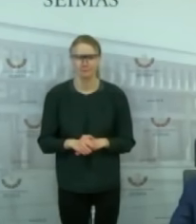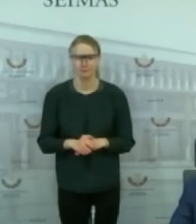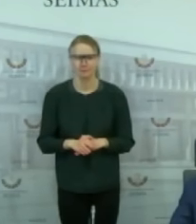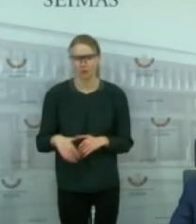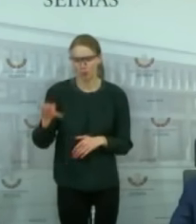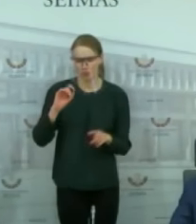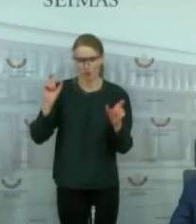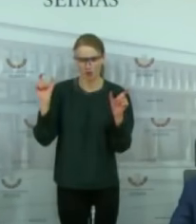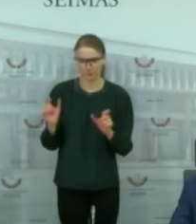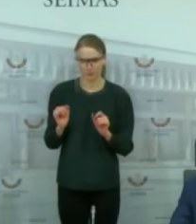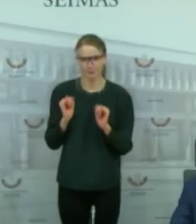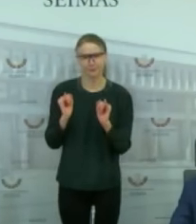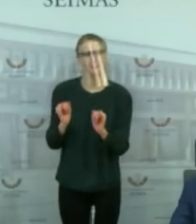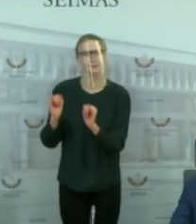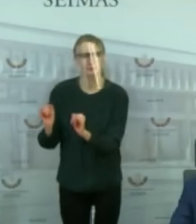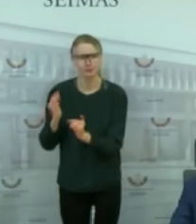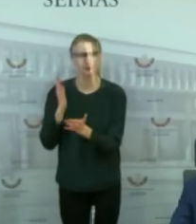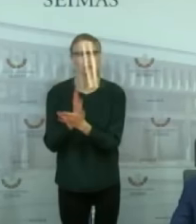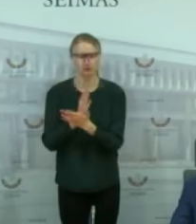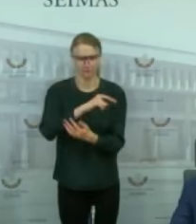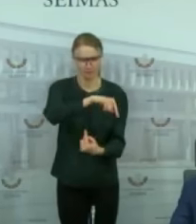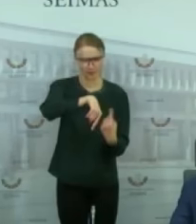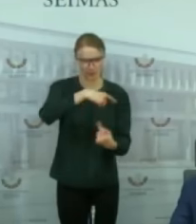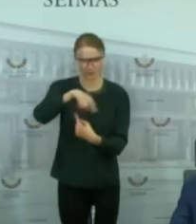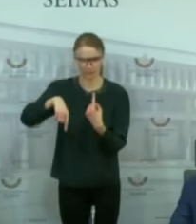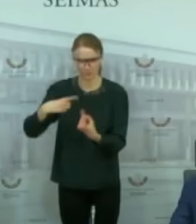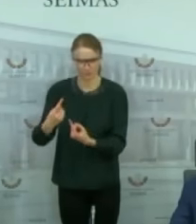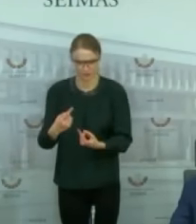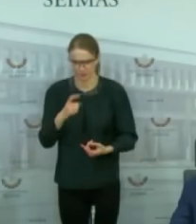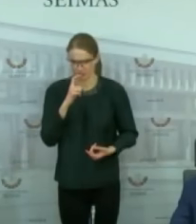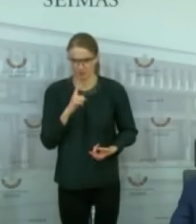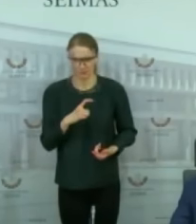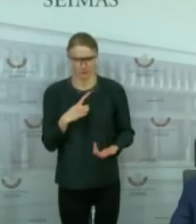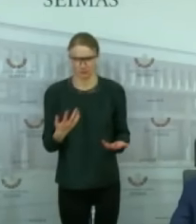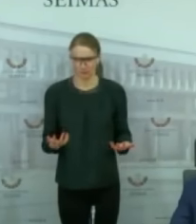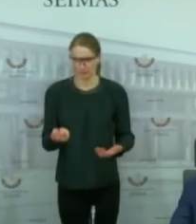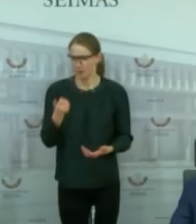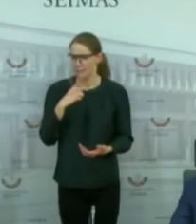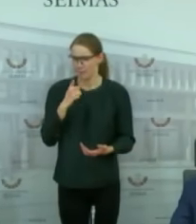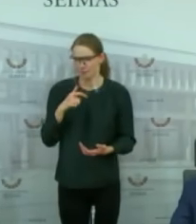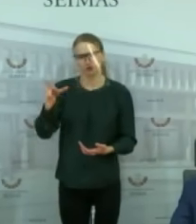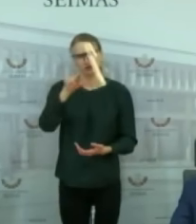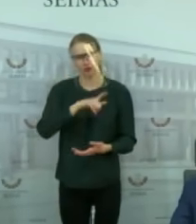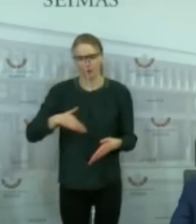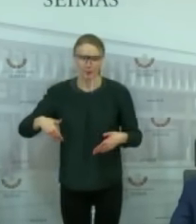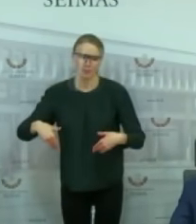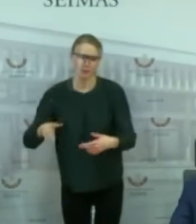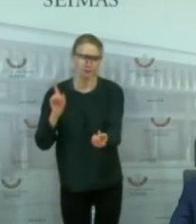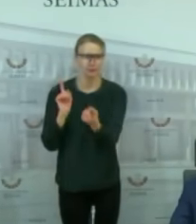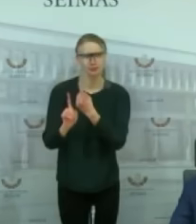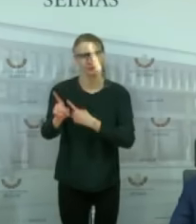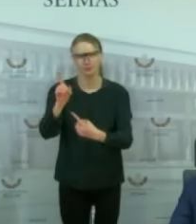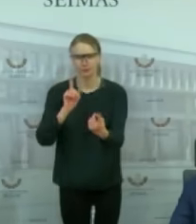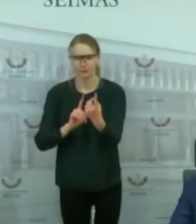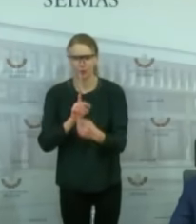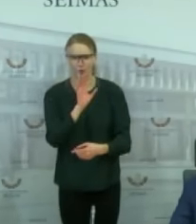Švelninant karantino sąlygas, kai kurie verslai nesupranta logikos. Štai pažintiniai takai visuomeniai atidaryti, o nuotykių parkai ne,